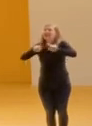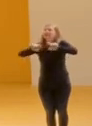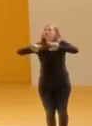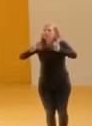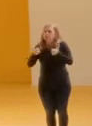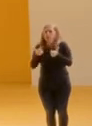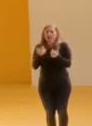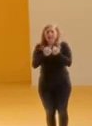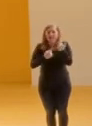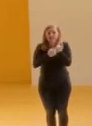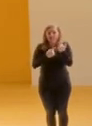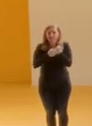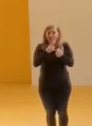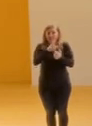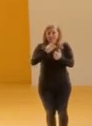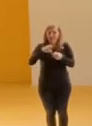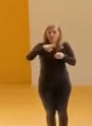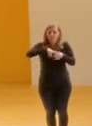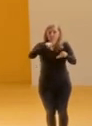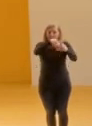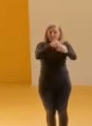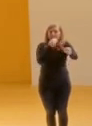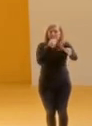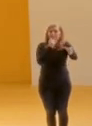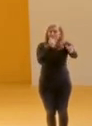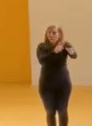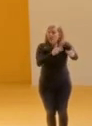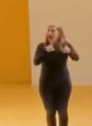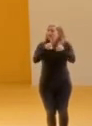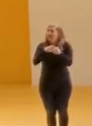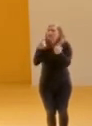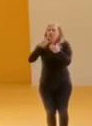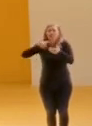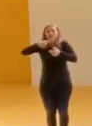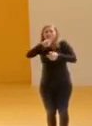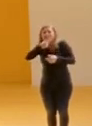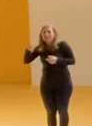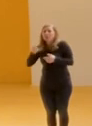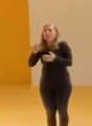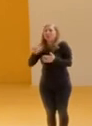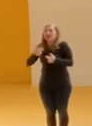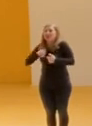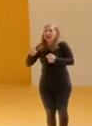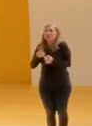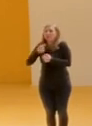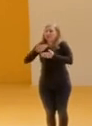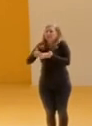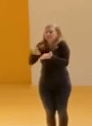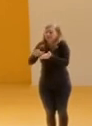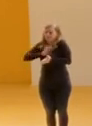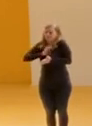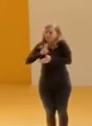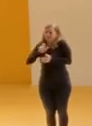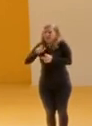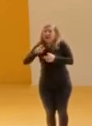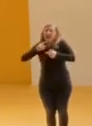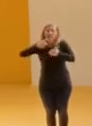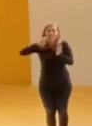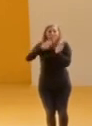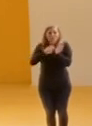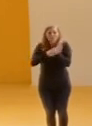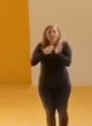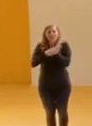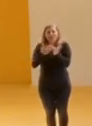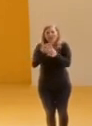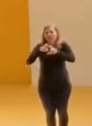liczba kalorii wymaganych do zdobycia i przetworzenia go podzielone przez czas wymagane na zdobycie i przetworzenie Czyli krótko mówiąc pożywienie